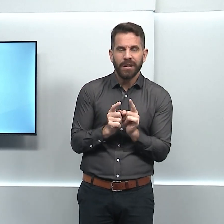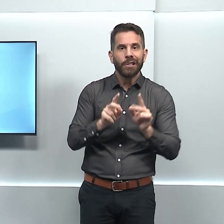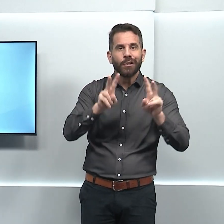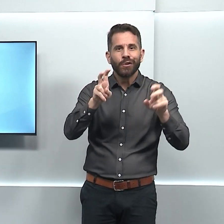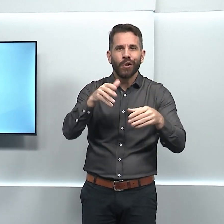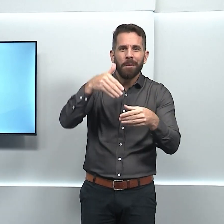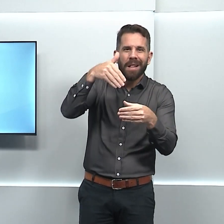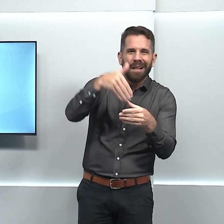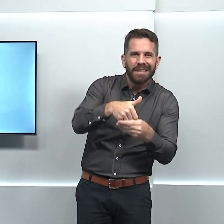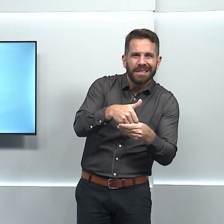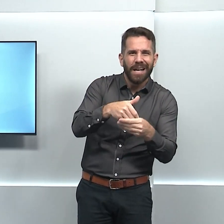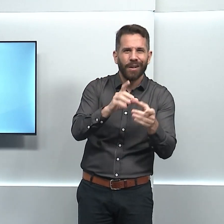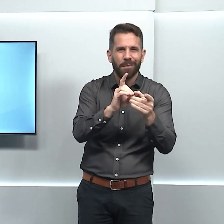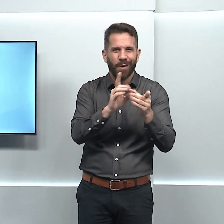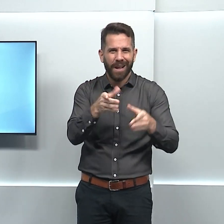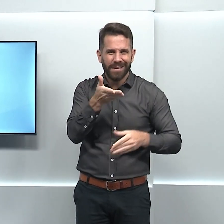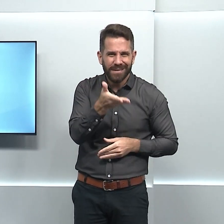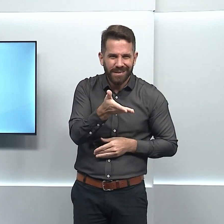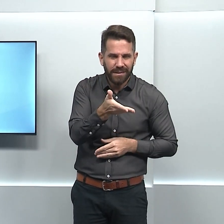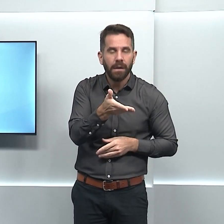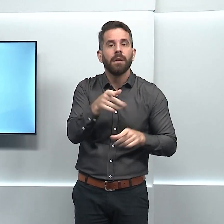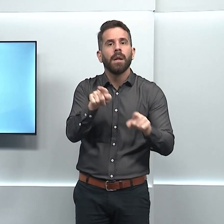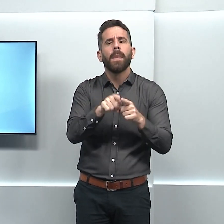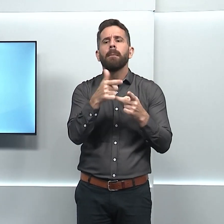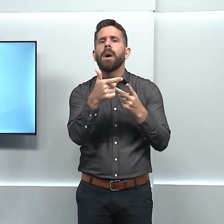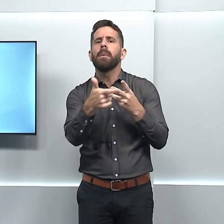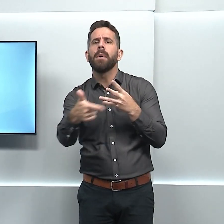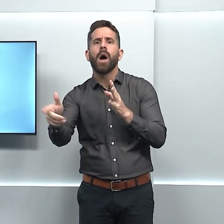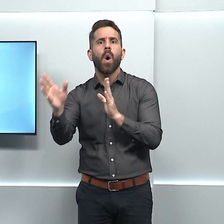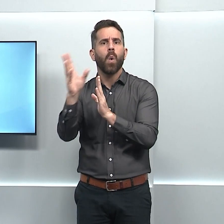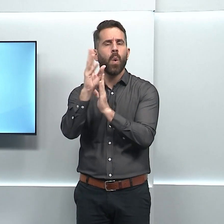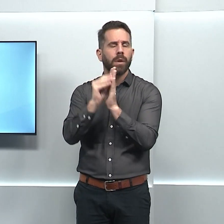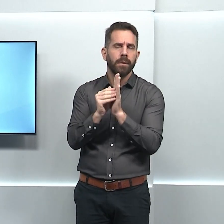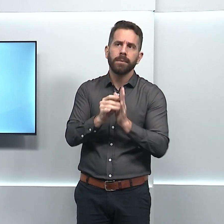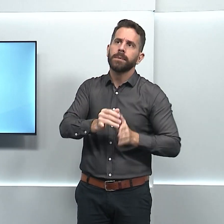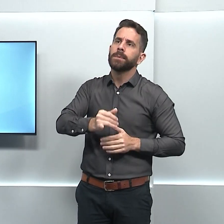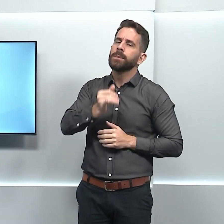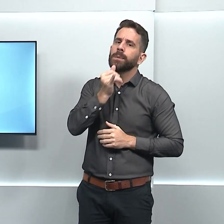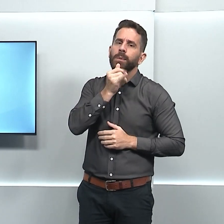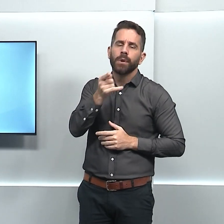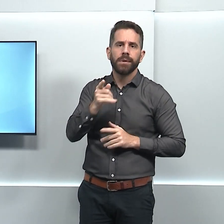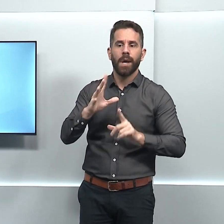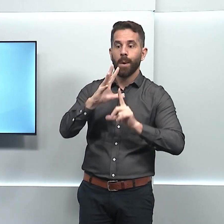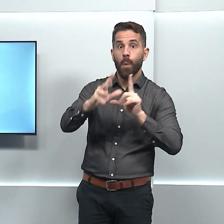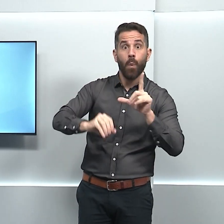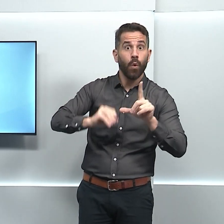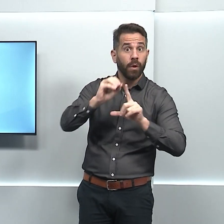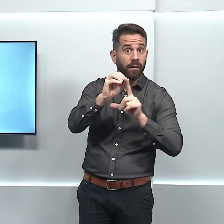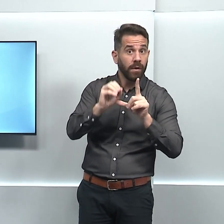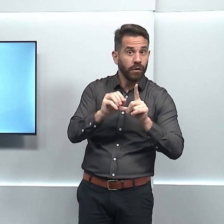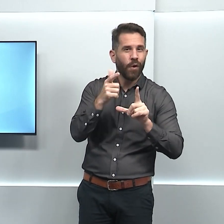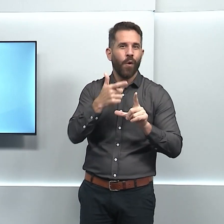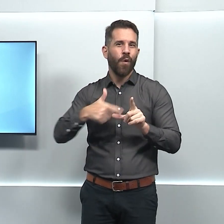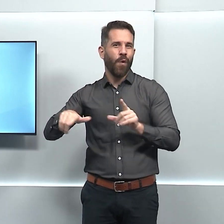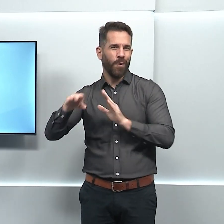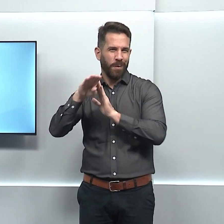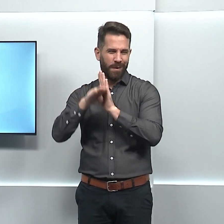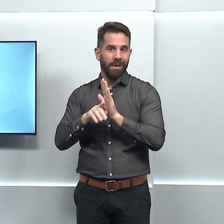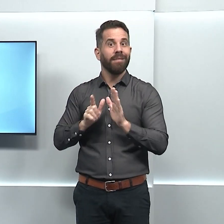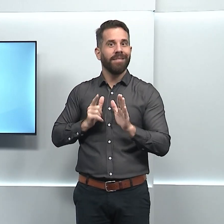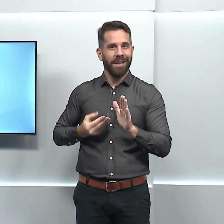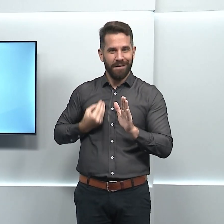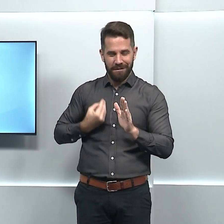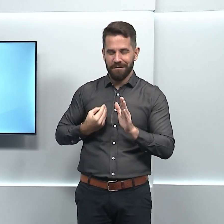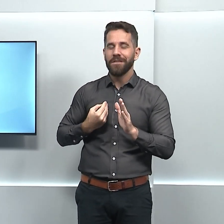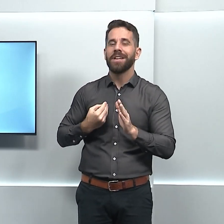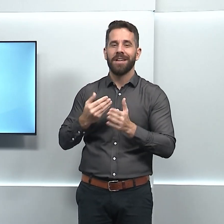e democracia, outros conteúdos que a gente produz aqui na TV UFG, como o Mundo UFG também, outro programa acessível aqui da casa.